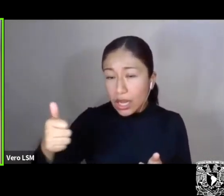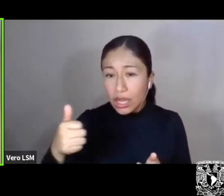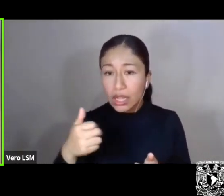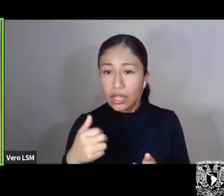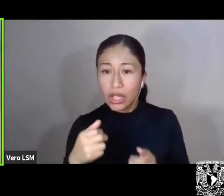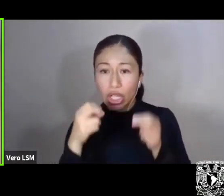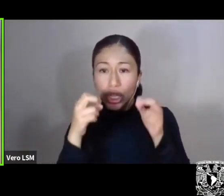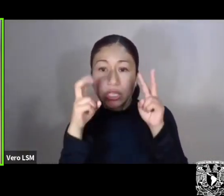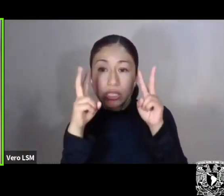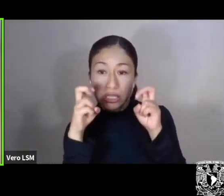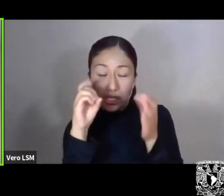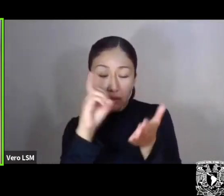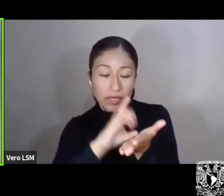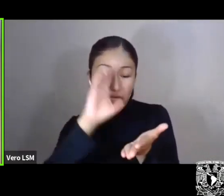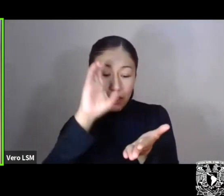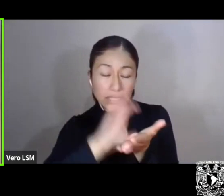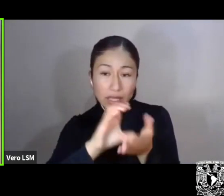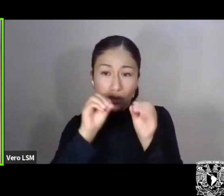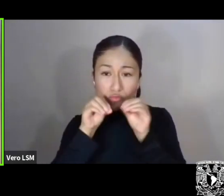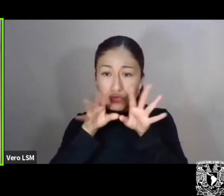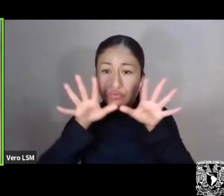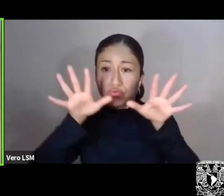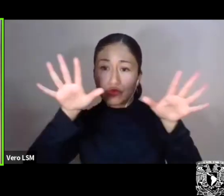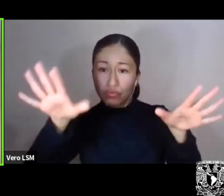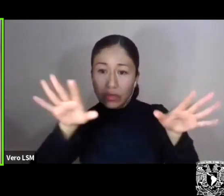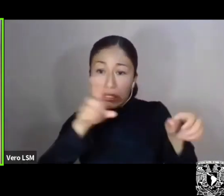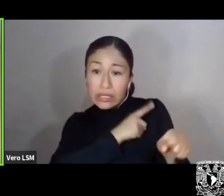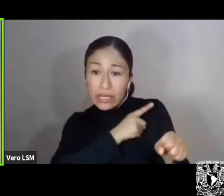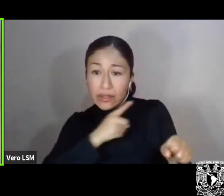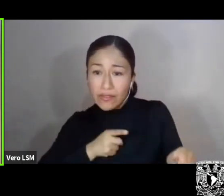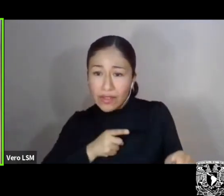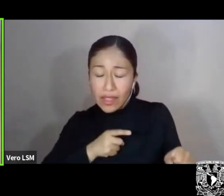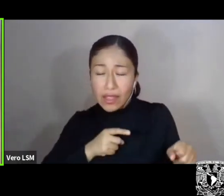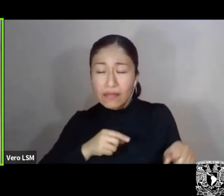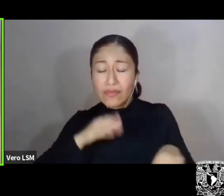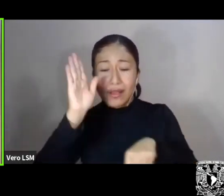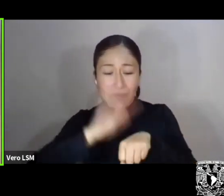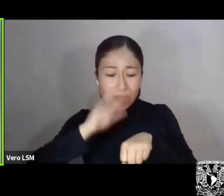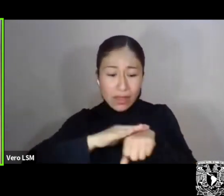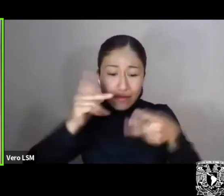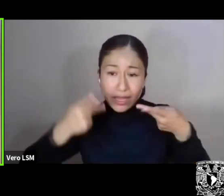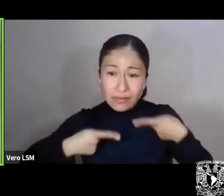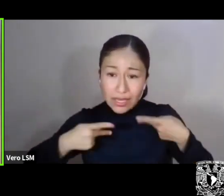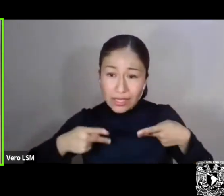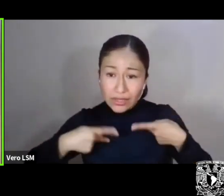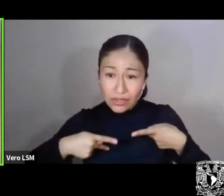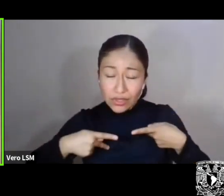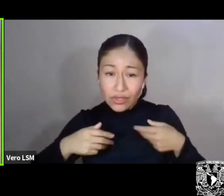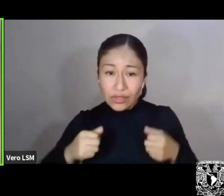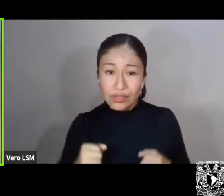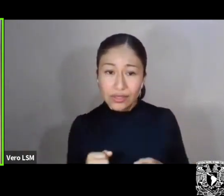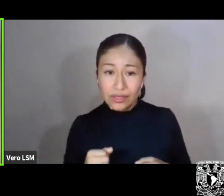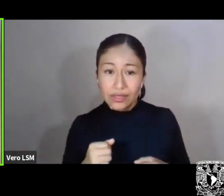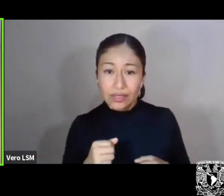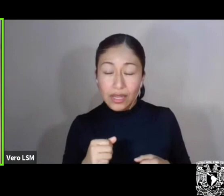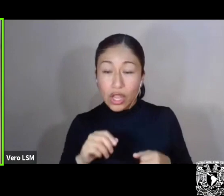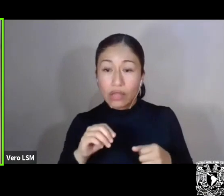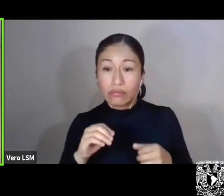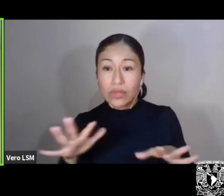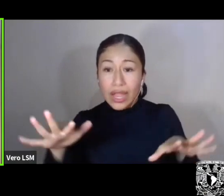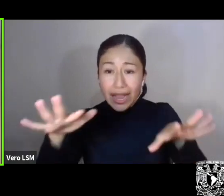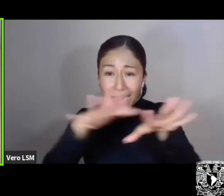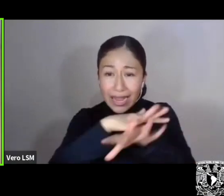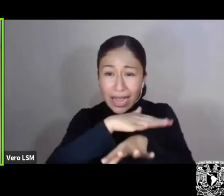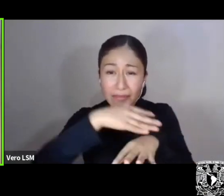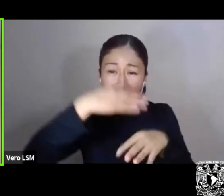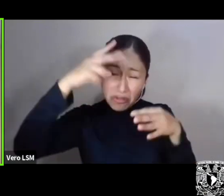empezar a llevar a más personas, porque solo así podemos lograr un cambio